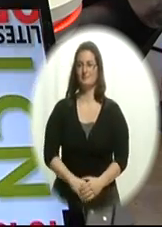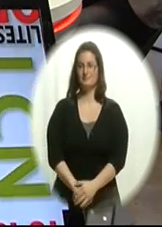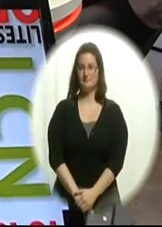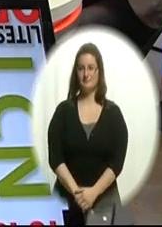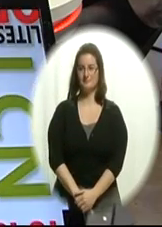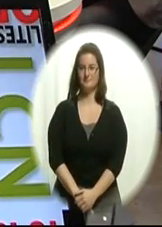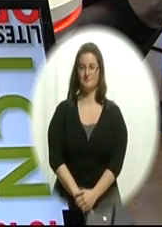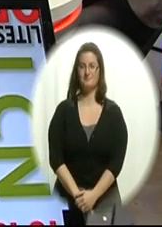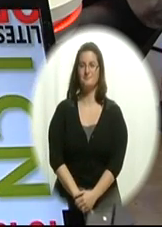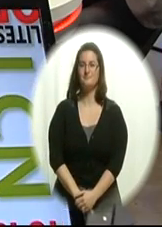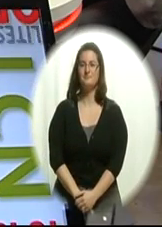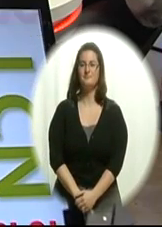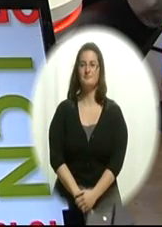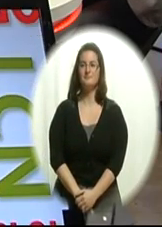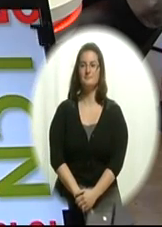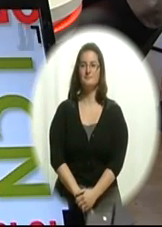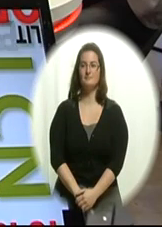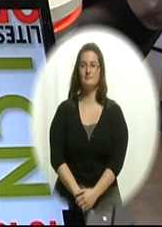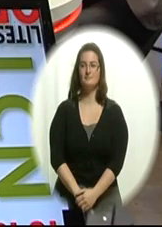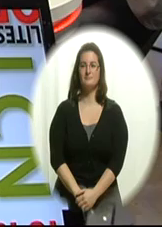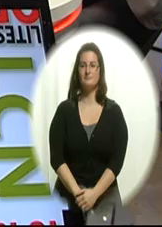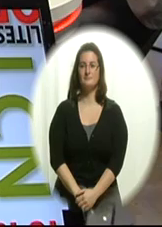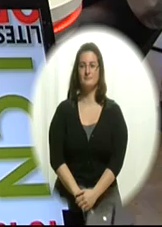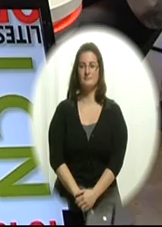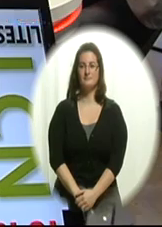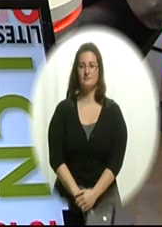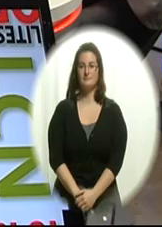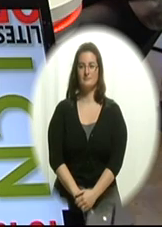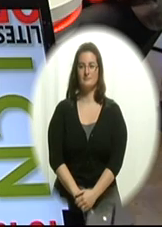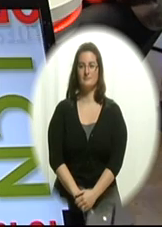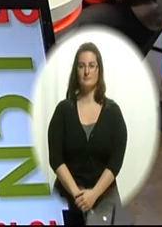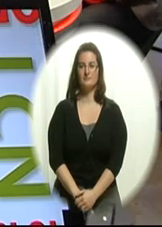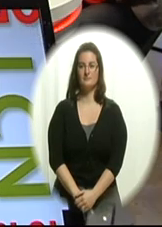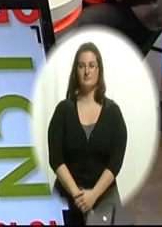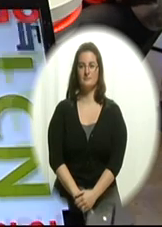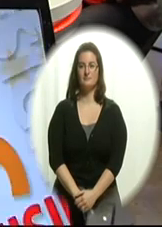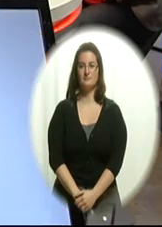l'interprète traduit, c'est ça? Non. Alors, Yves, écoutez-moi.